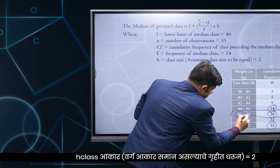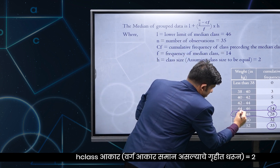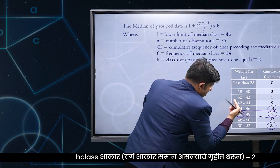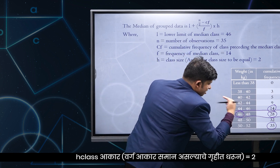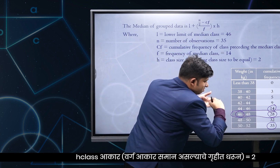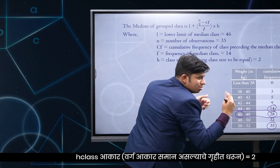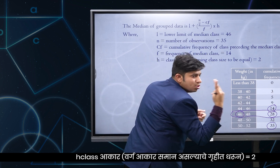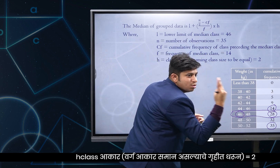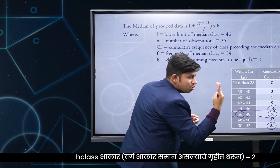2.